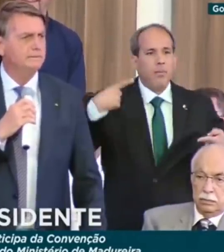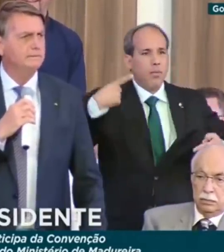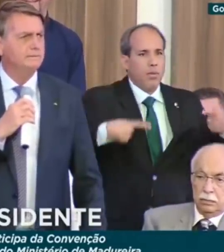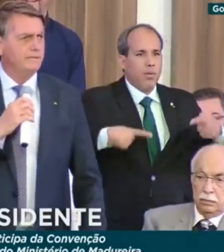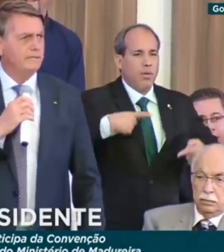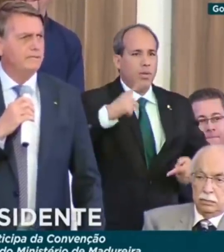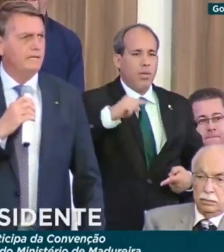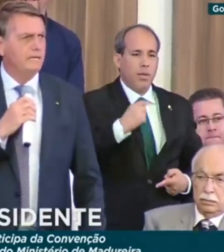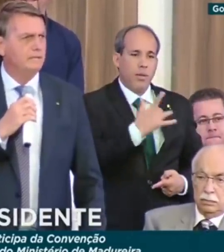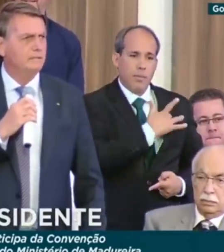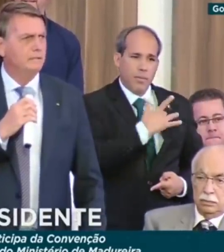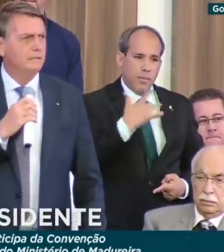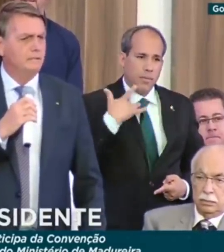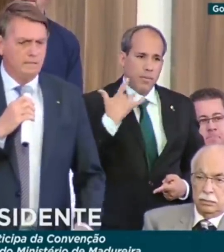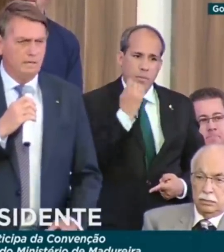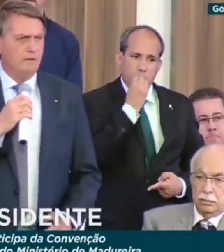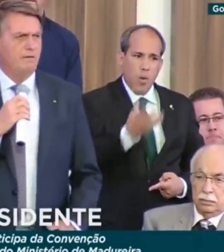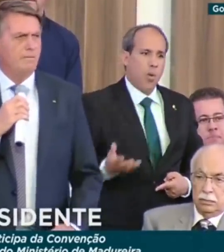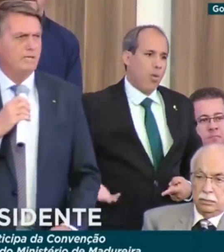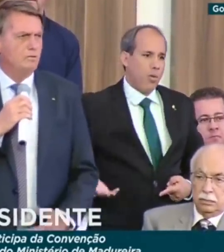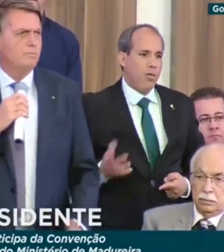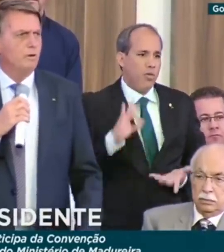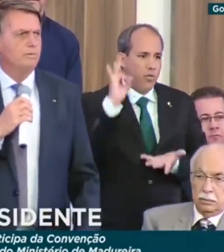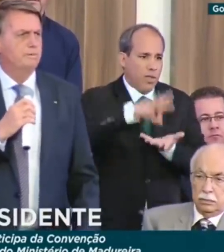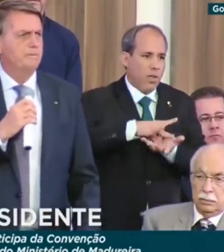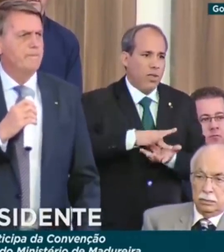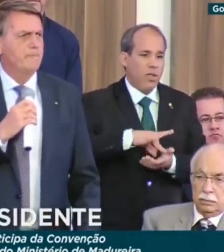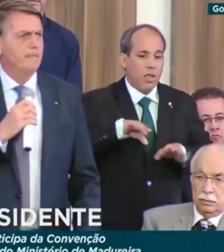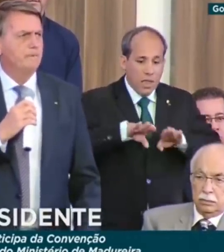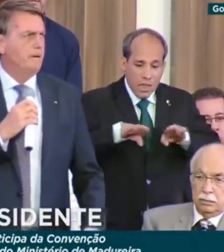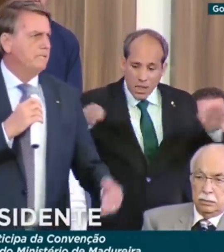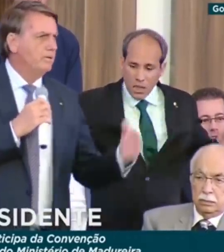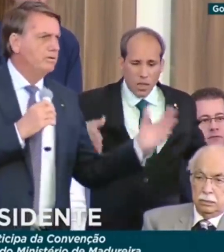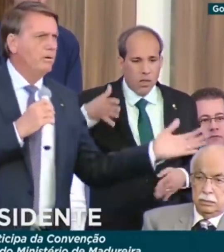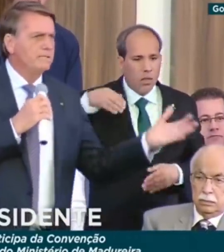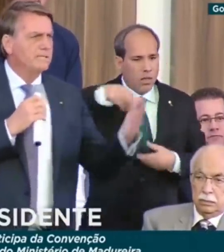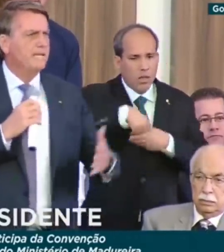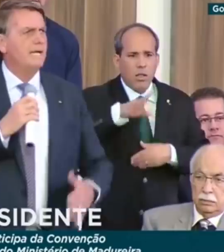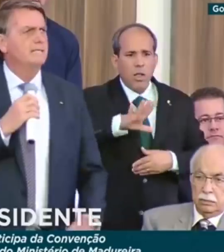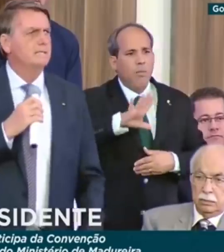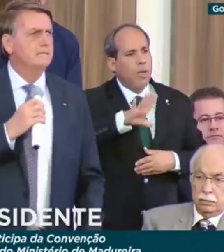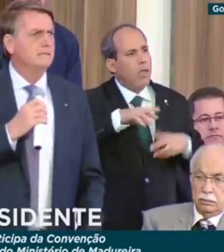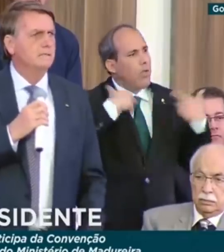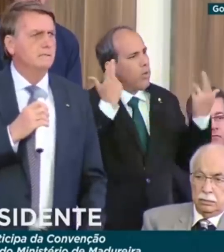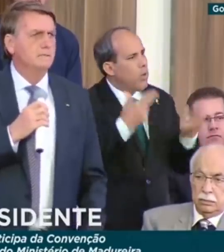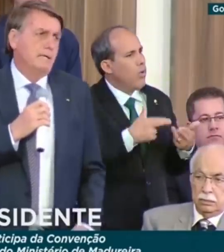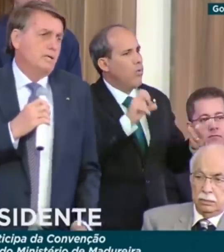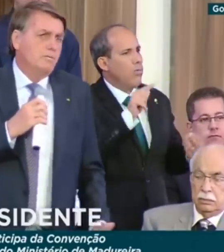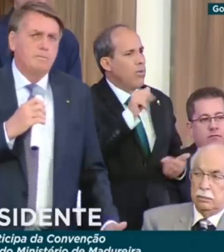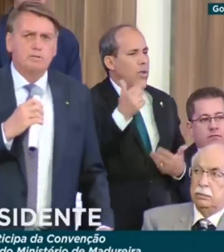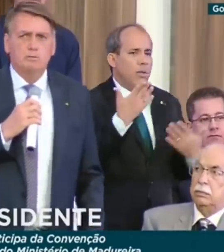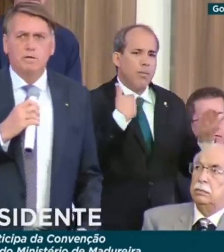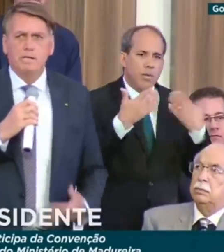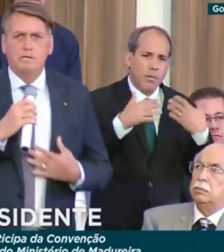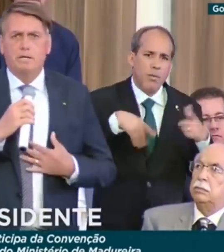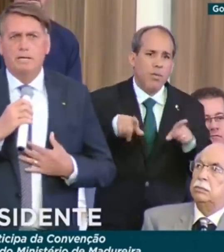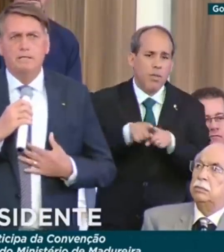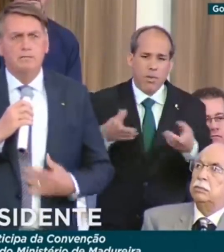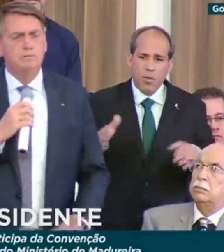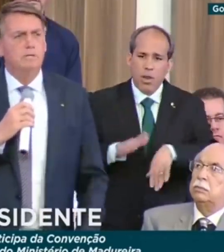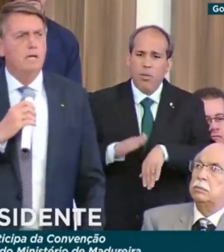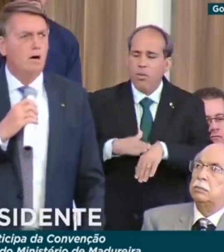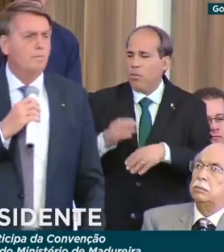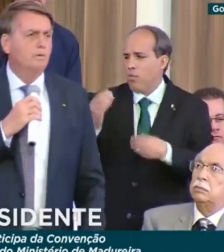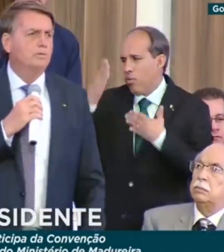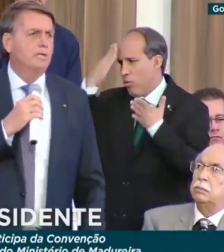sadia, verdadeira. Não, obviamente, no púlpito, mas em reuniões, em salas, e até um momento como esse, que eu